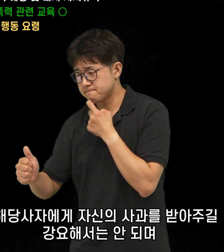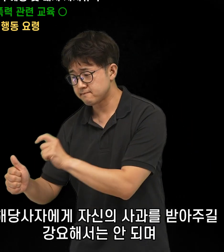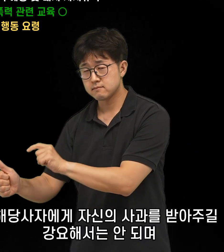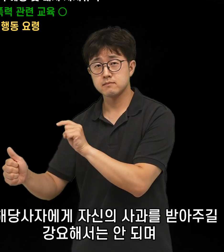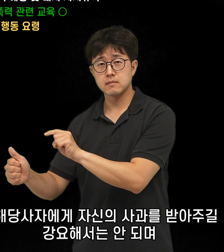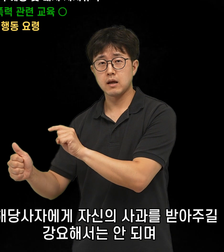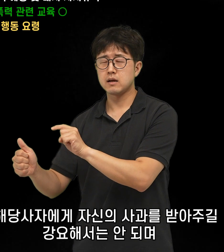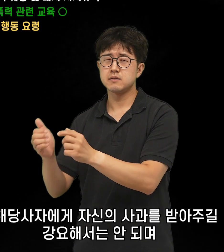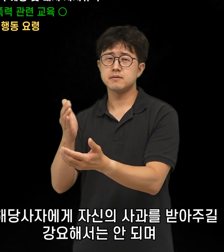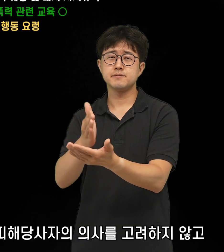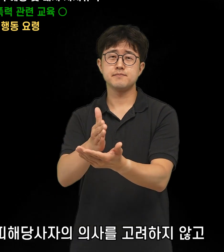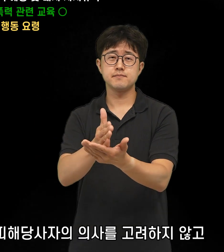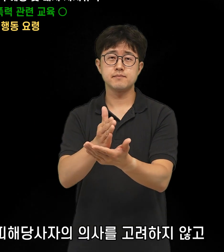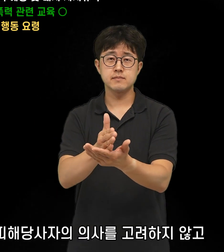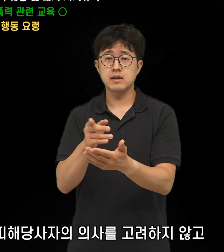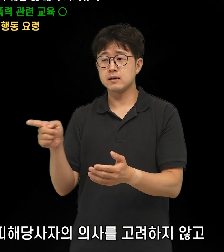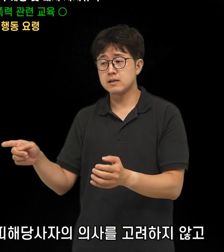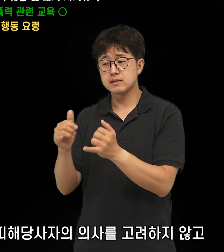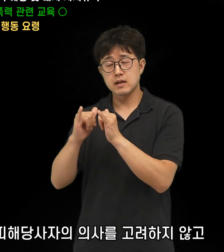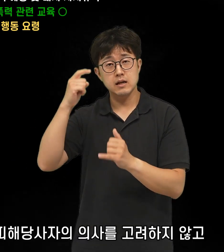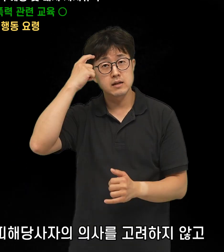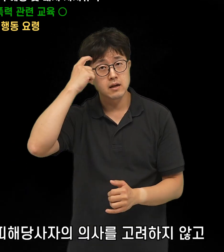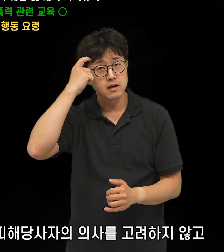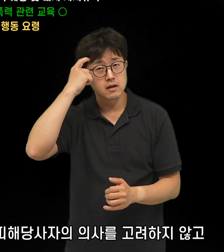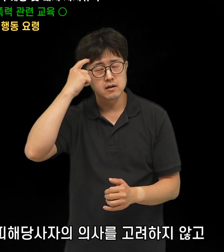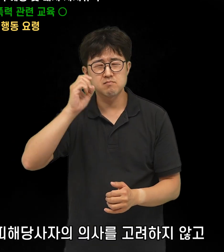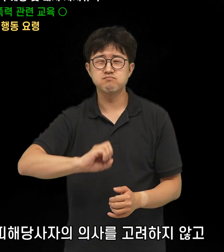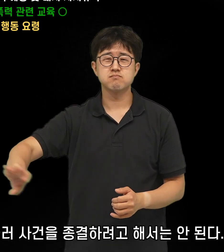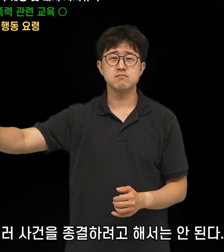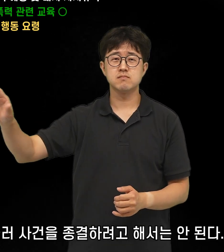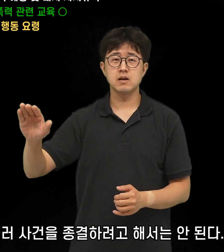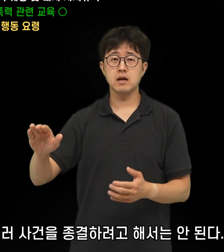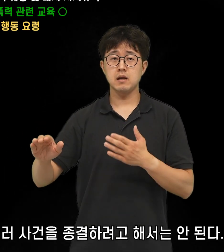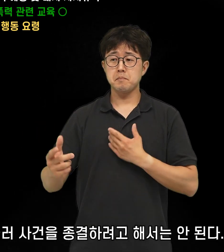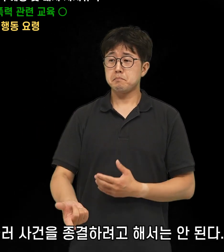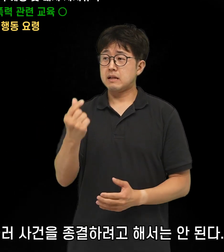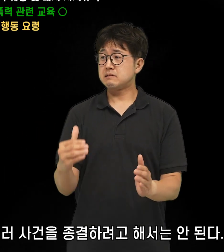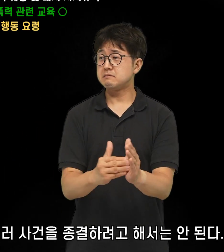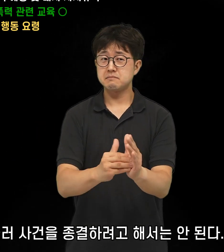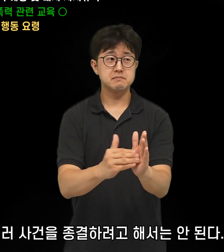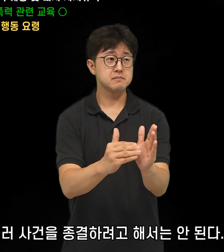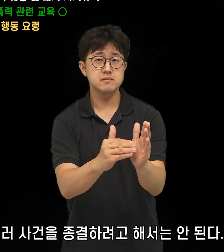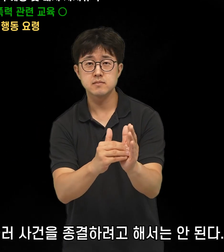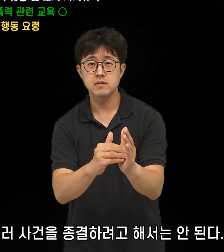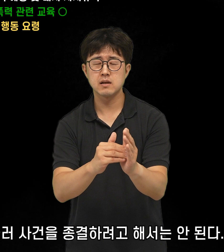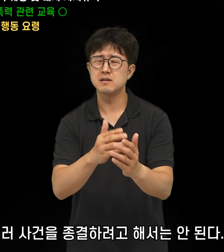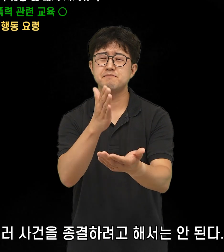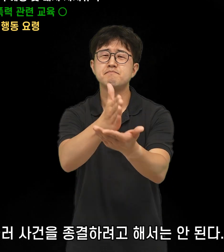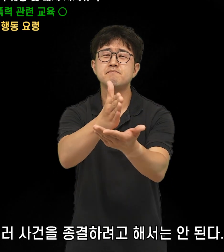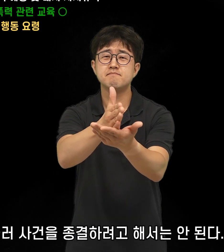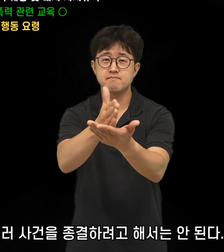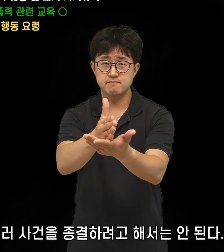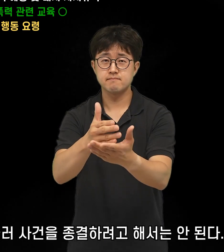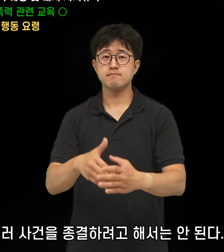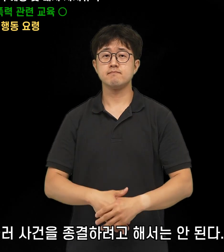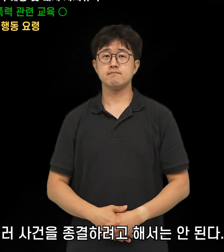되며 피해 당사자의 의사를 고려하지 않고 서둘러 사건을 종결하려고 해서는 안 된다.